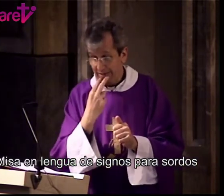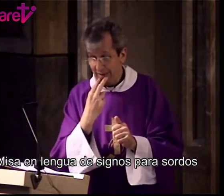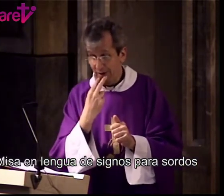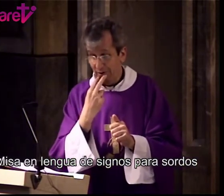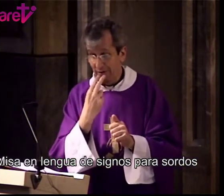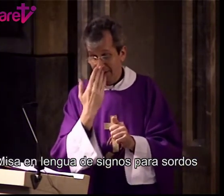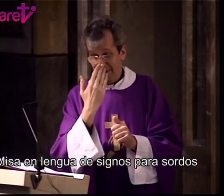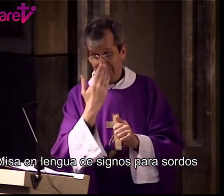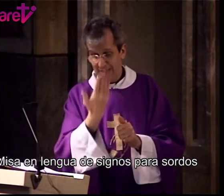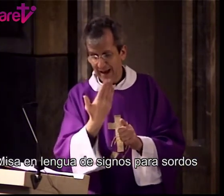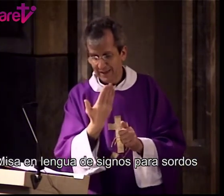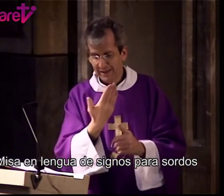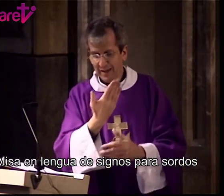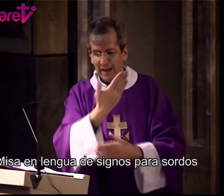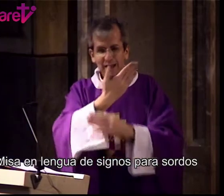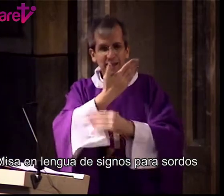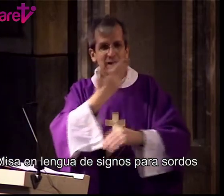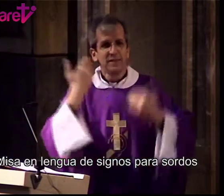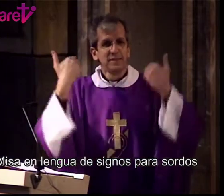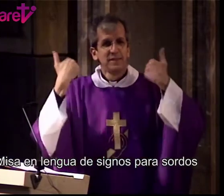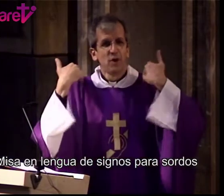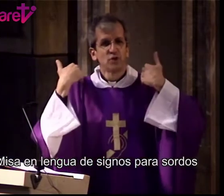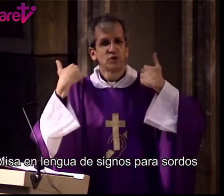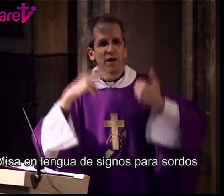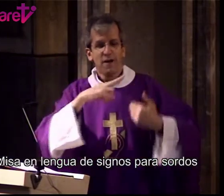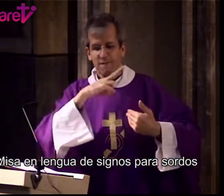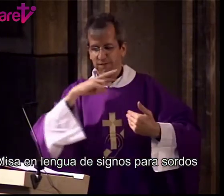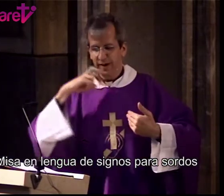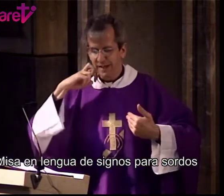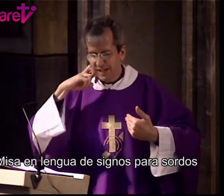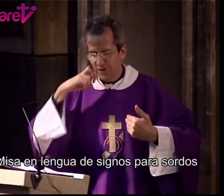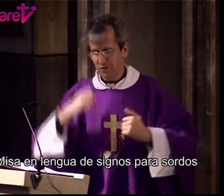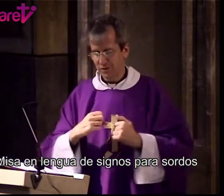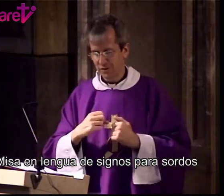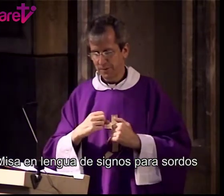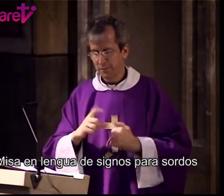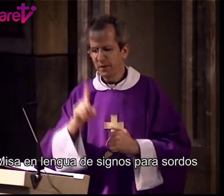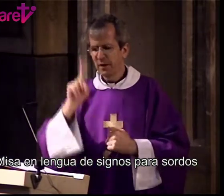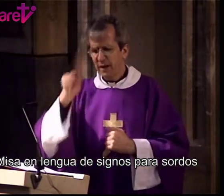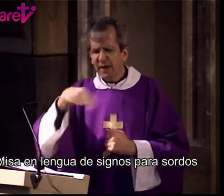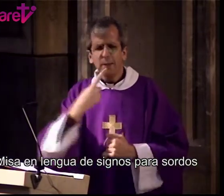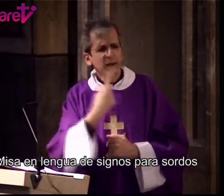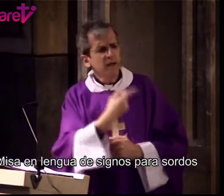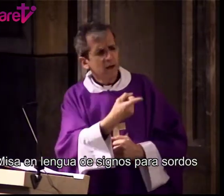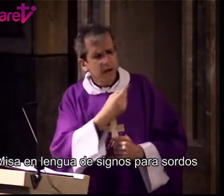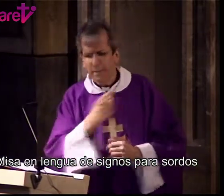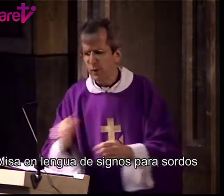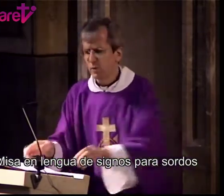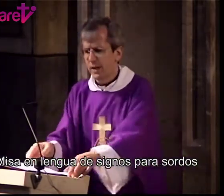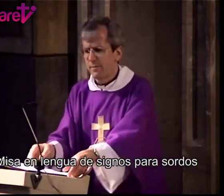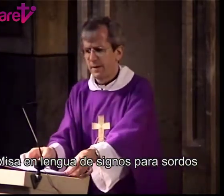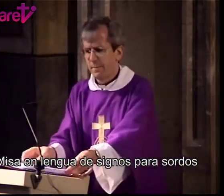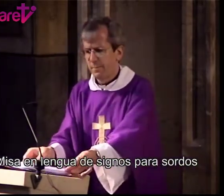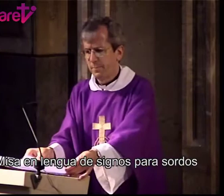ciego delante de los fariseos y también le preguntaban: